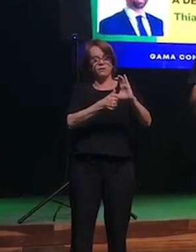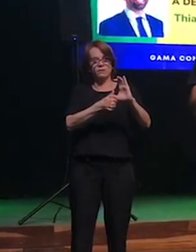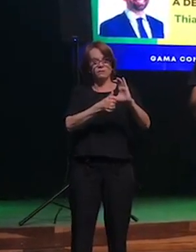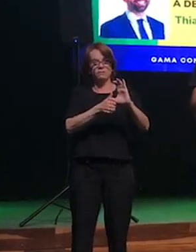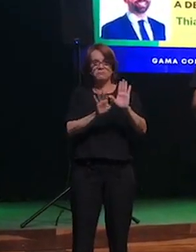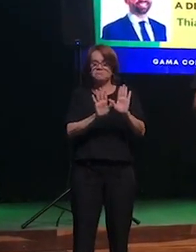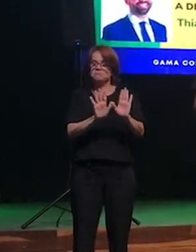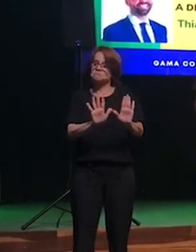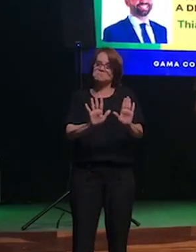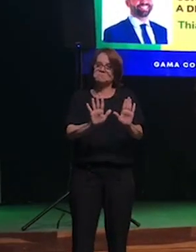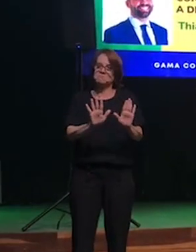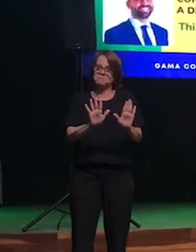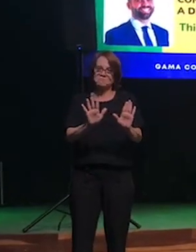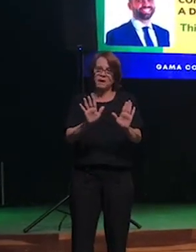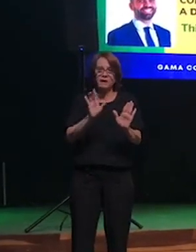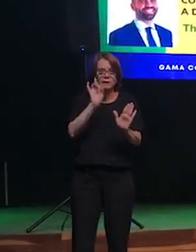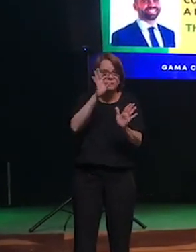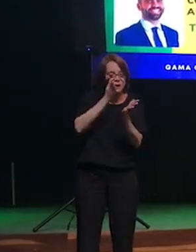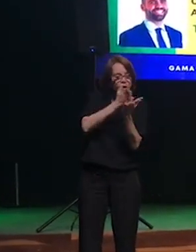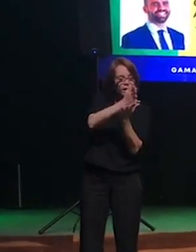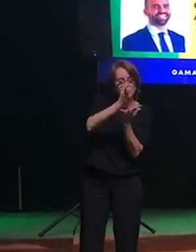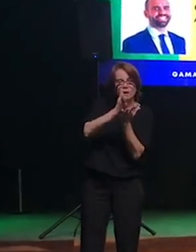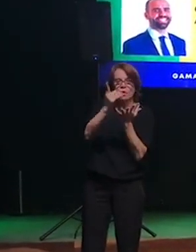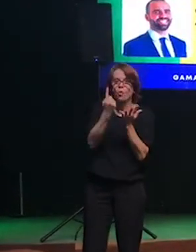não é necessário que seja assim.